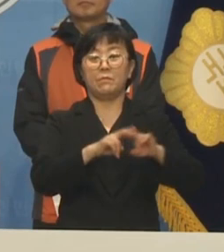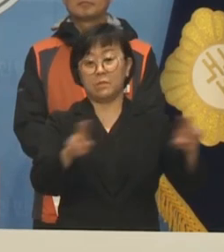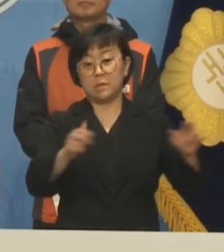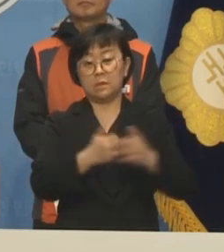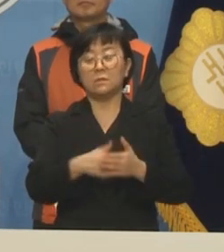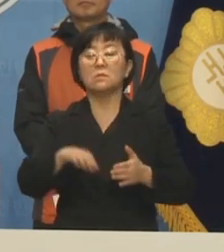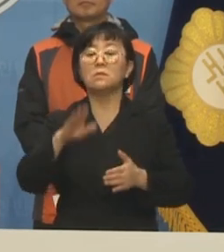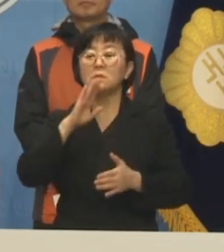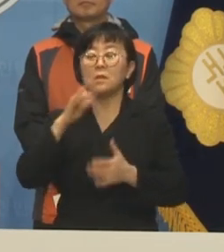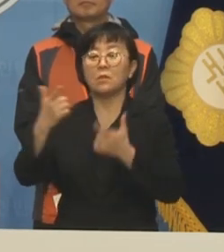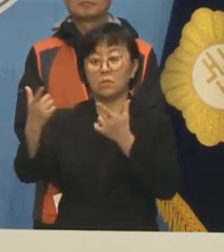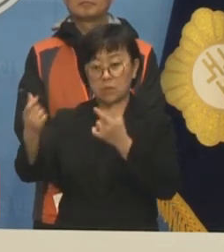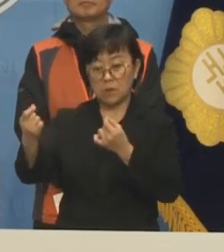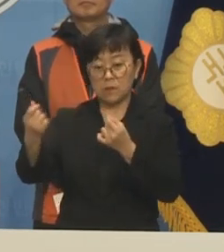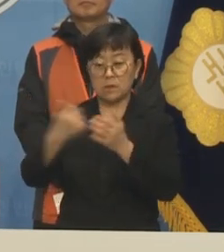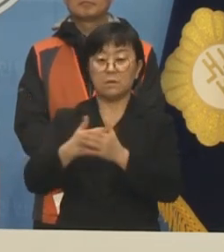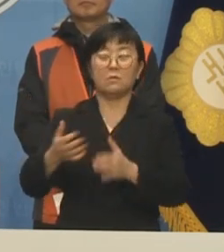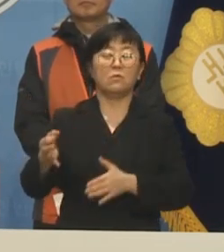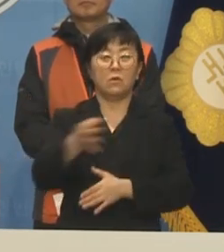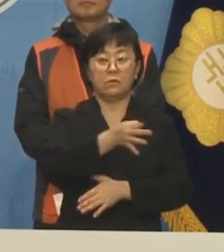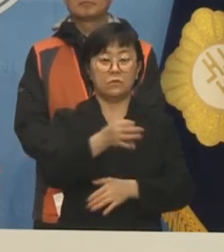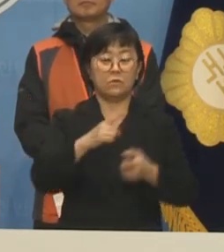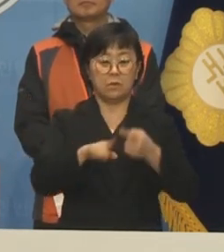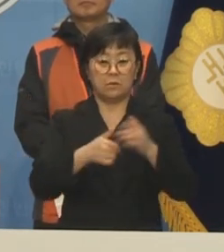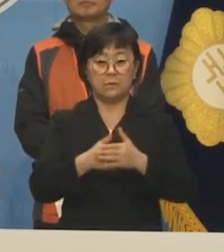실무직 임금을 정상화할 것을 요구합니다.